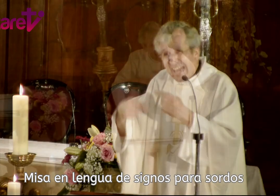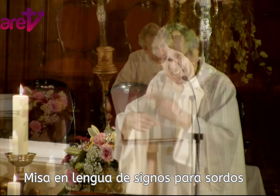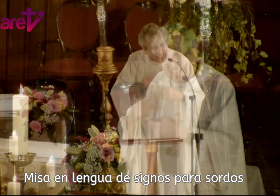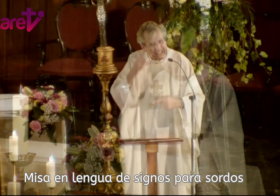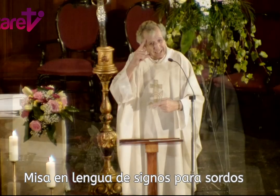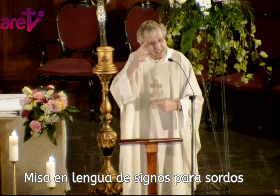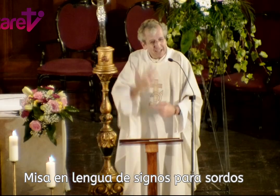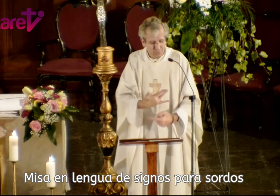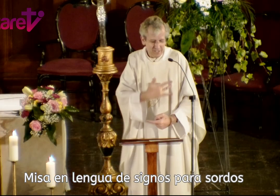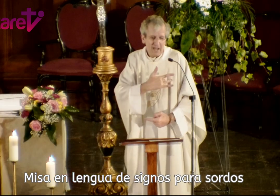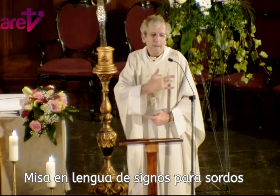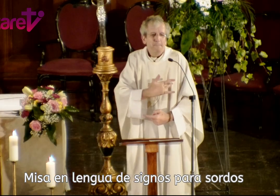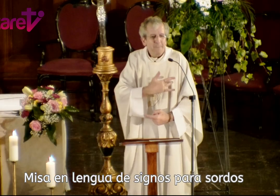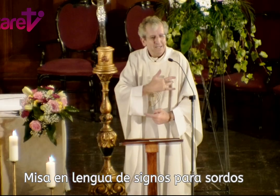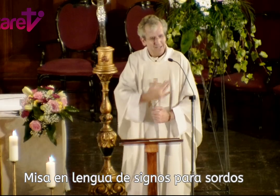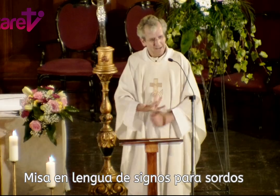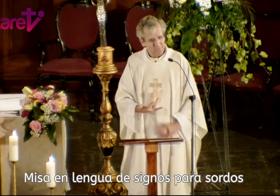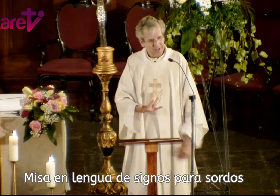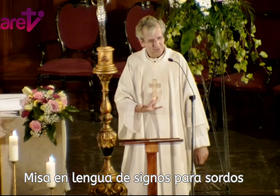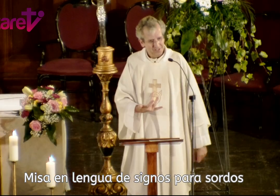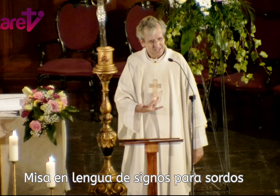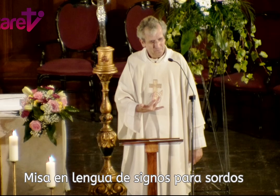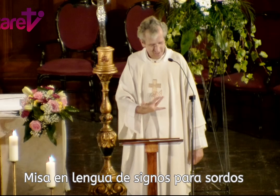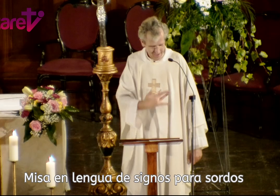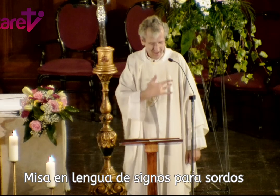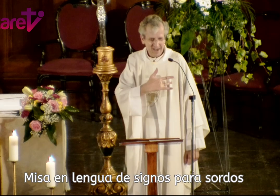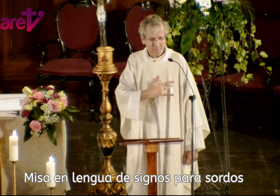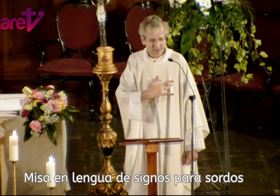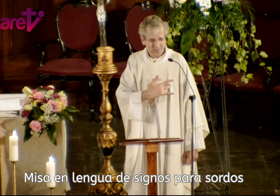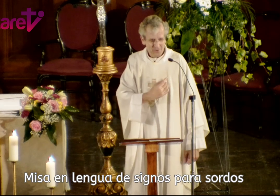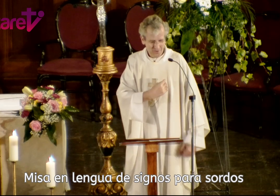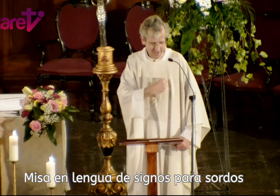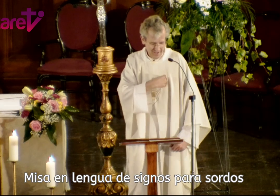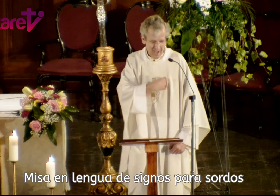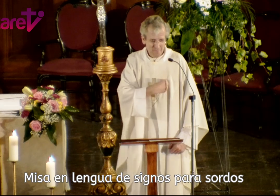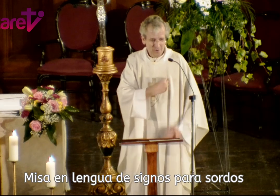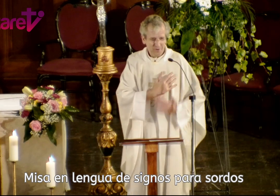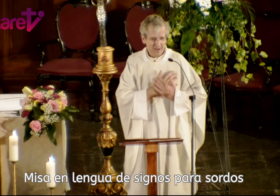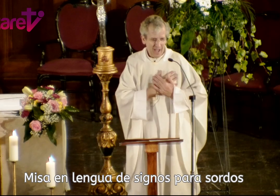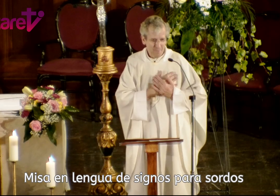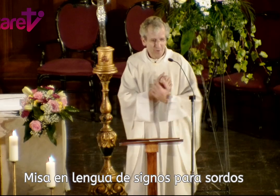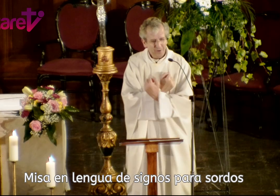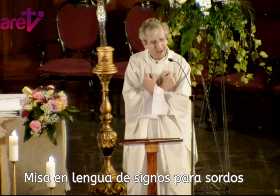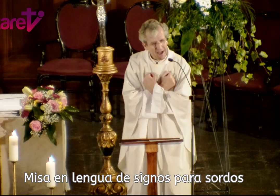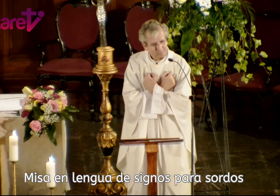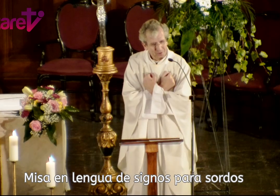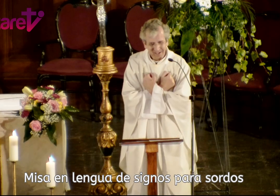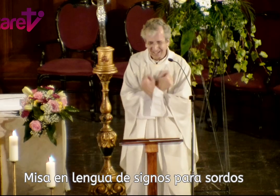cada día queremos estar más enamorados. Enamorado, amor, amor, amor, son